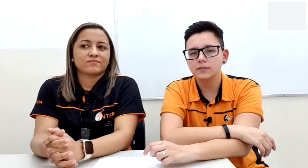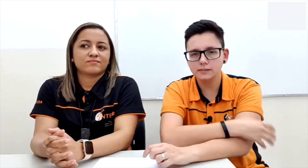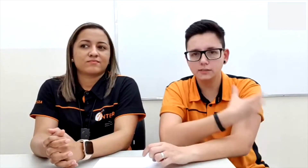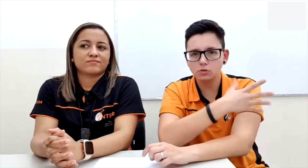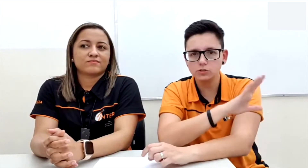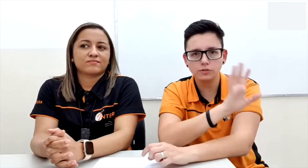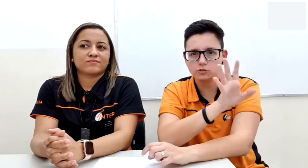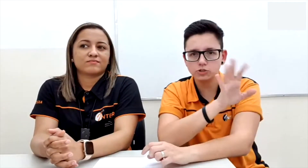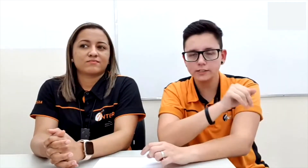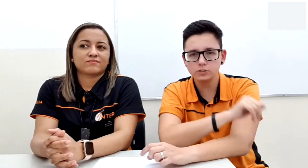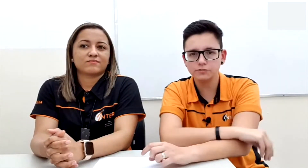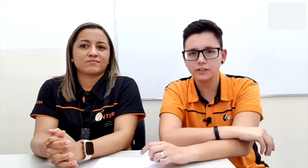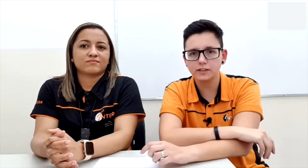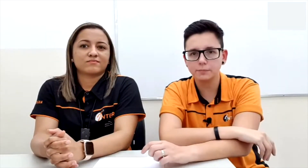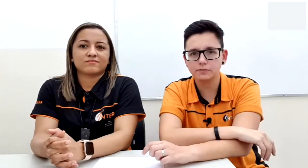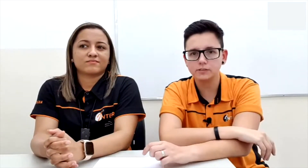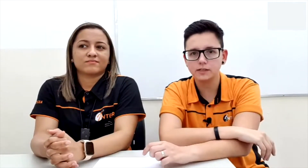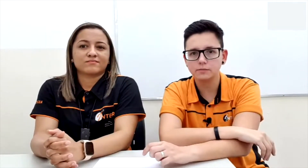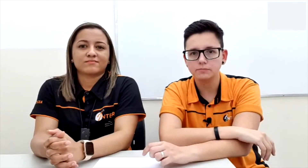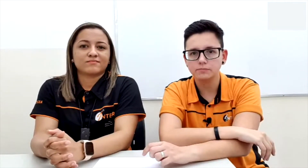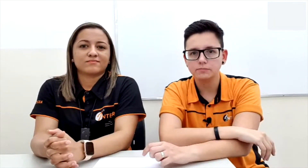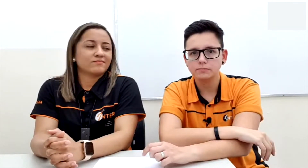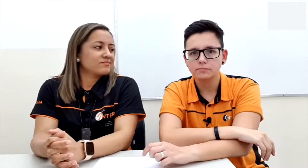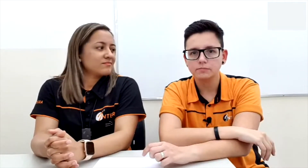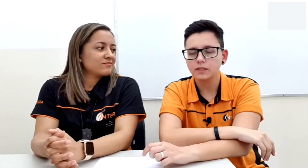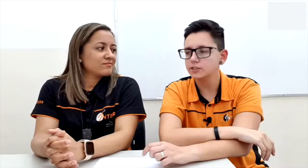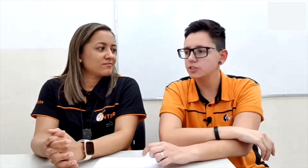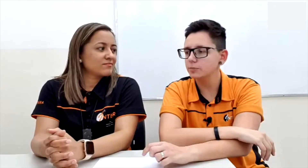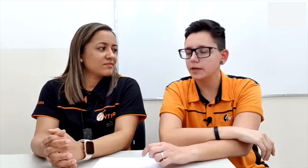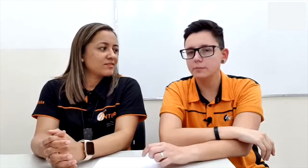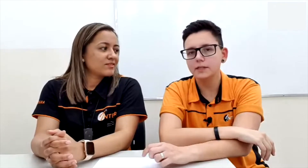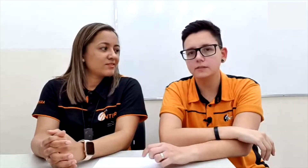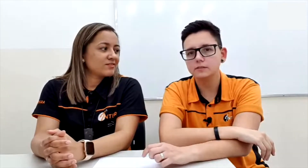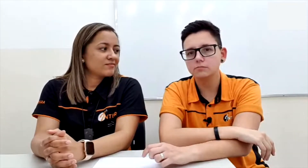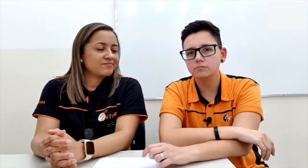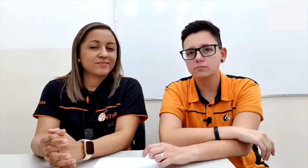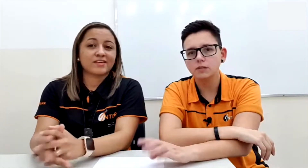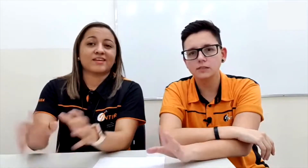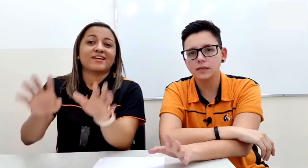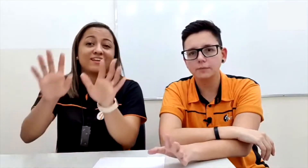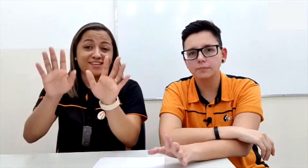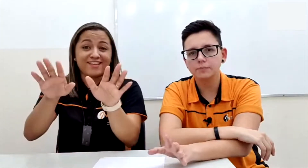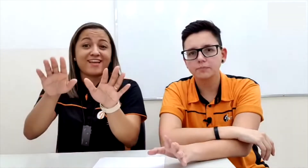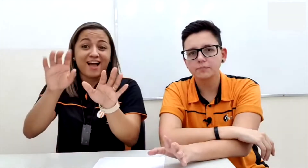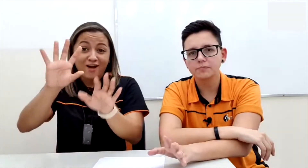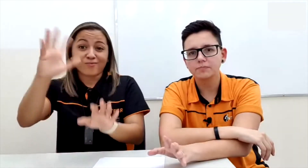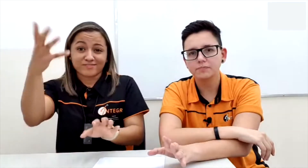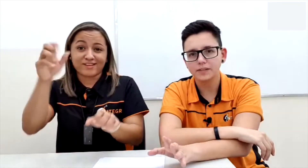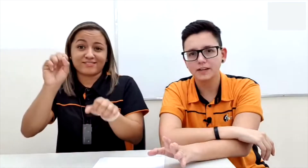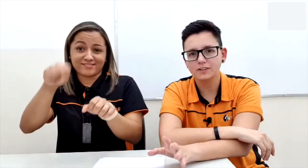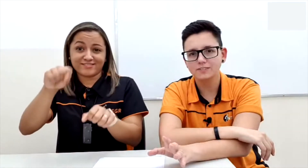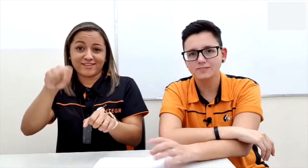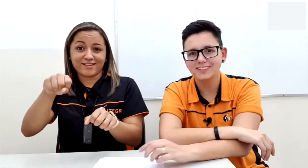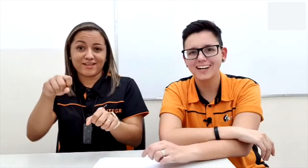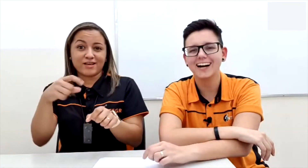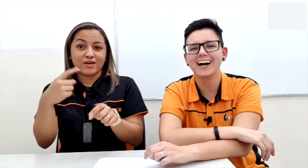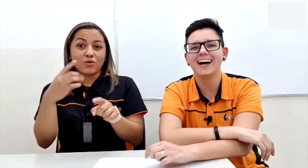Nesse tom de voz, do jeito que eu tô falando aqui para você, a gente é bem amigas. Assim, entendeu?